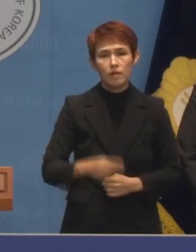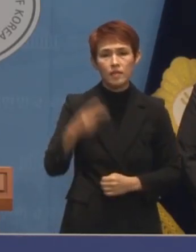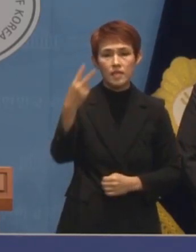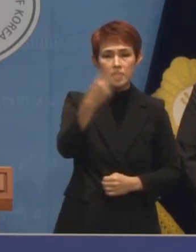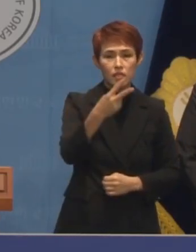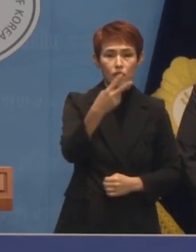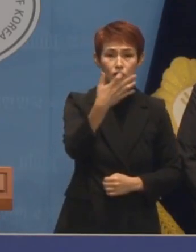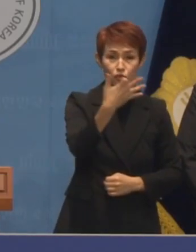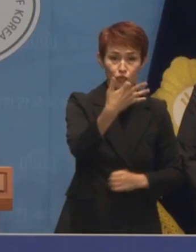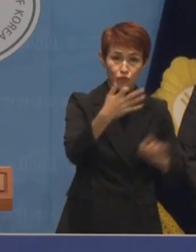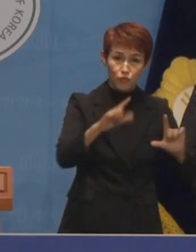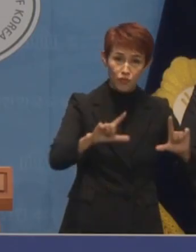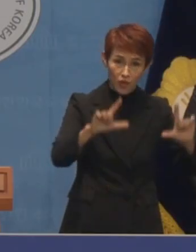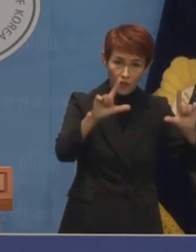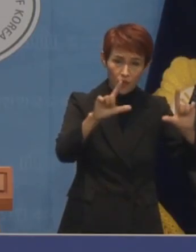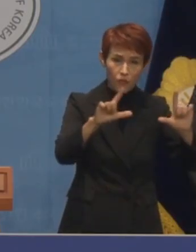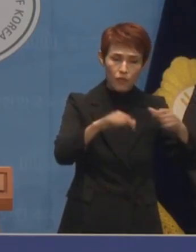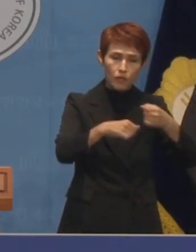2019년